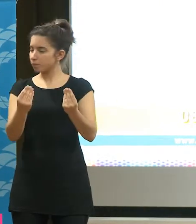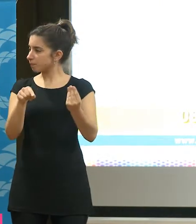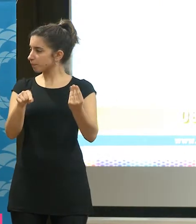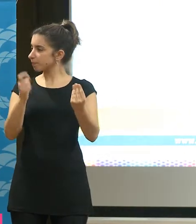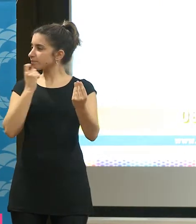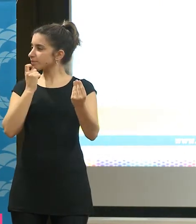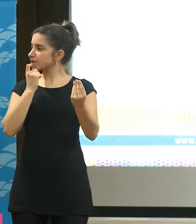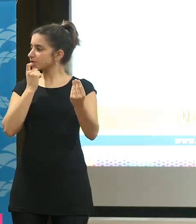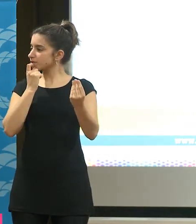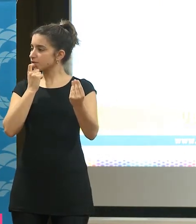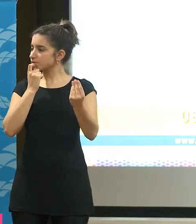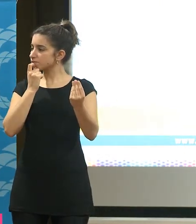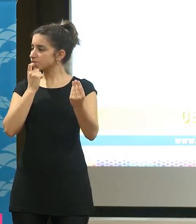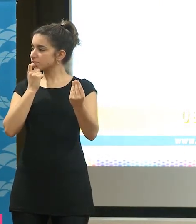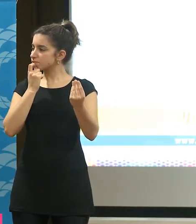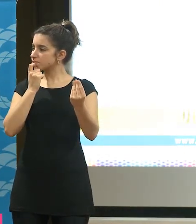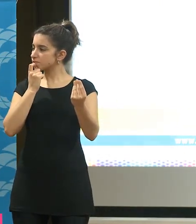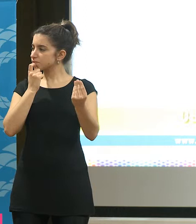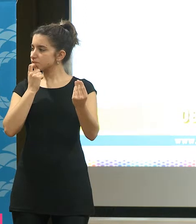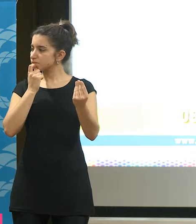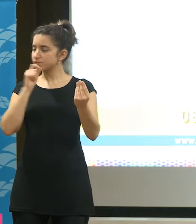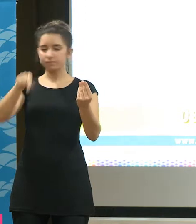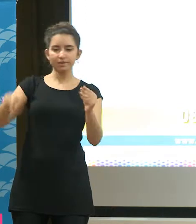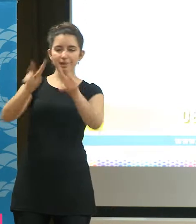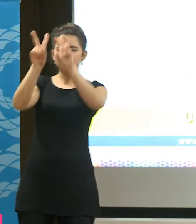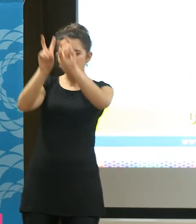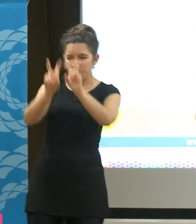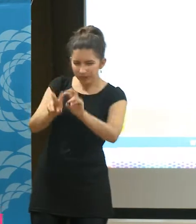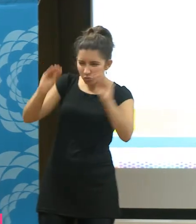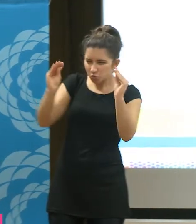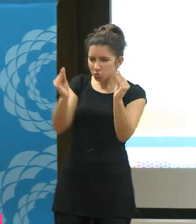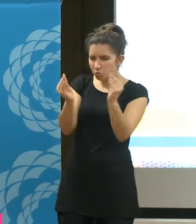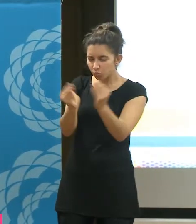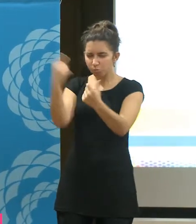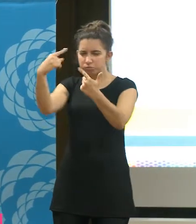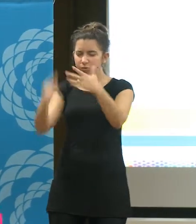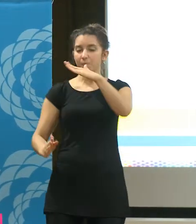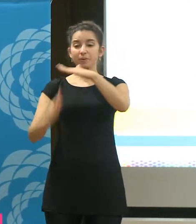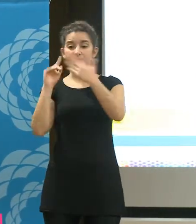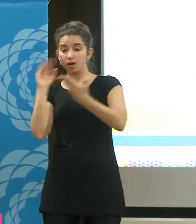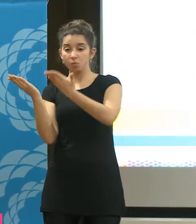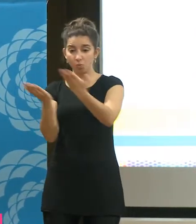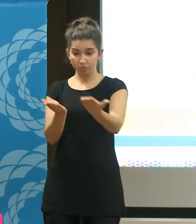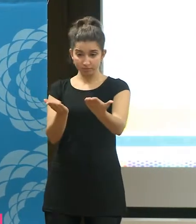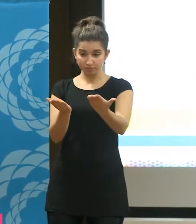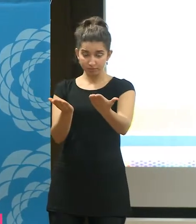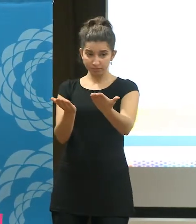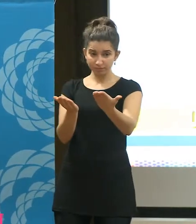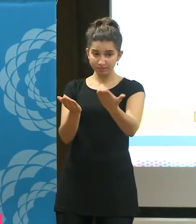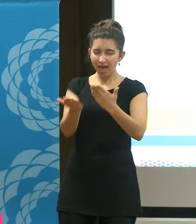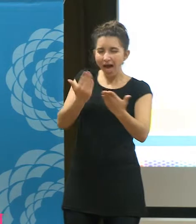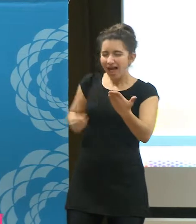A continuación voy a referirme a algunos de los resultados generales que creemos son más significativos. Algunos confirmaron conocimientos que